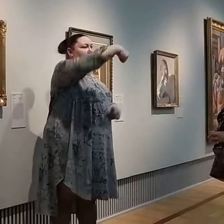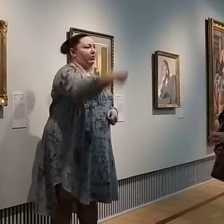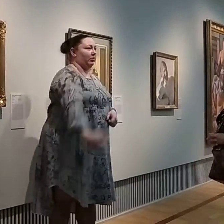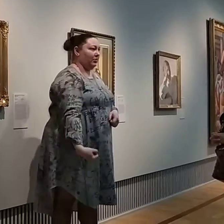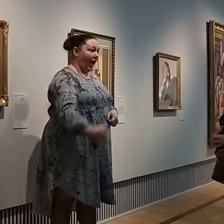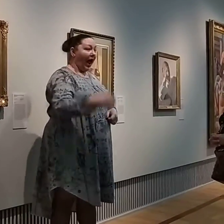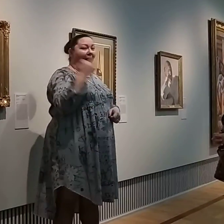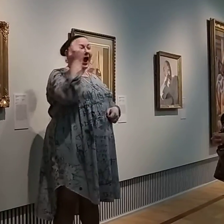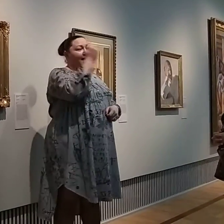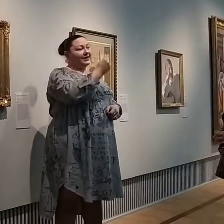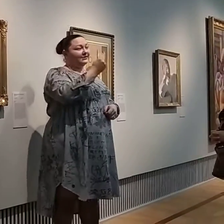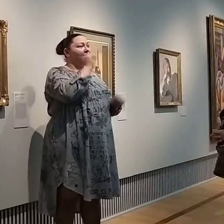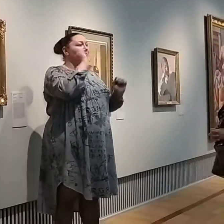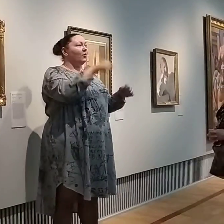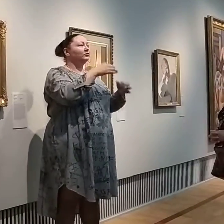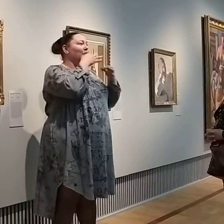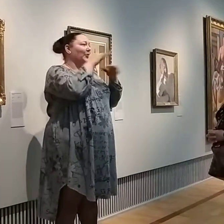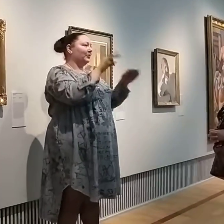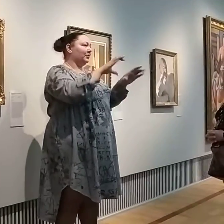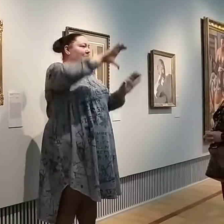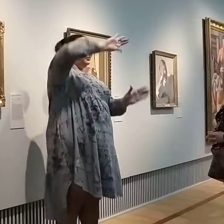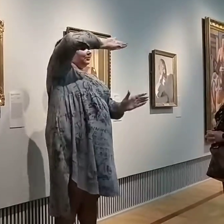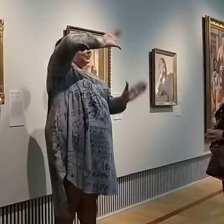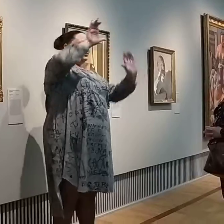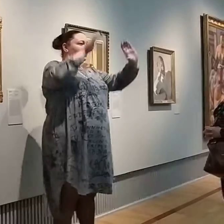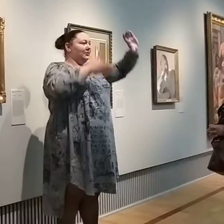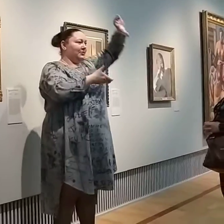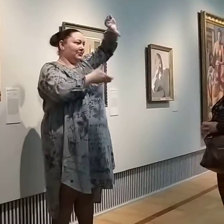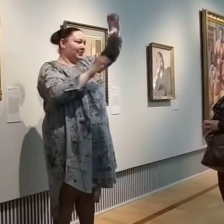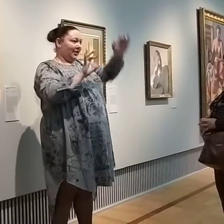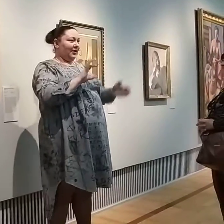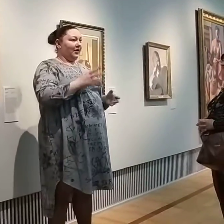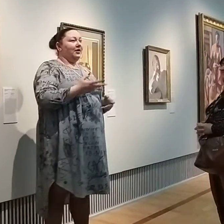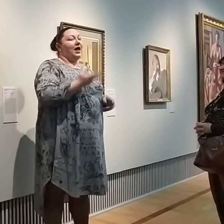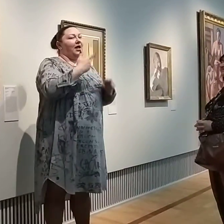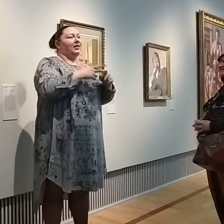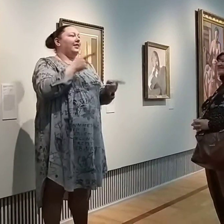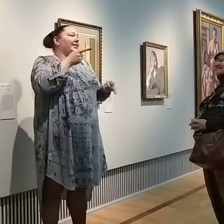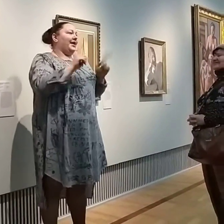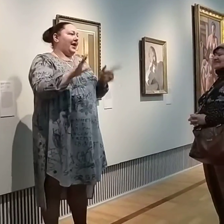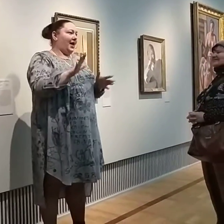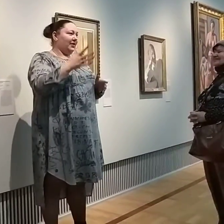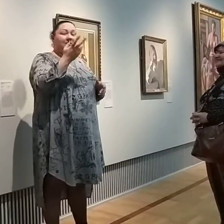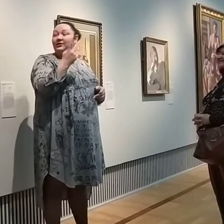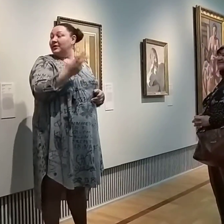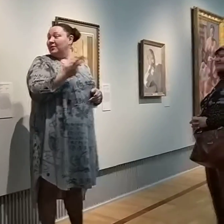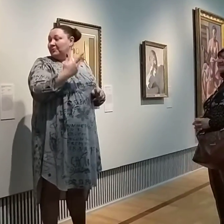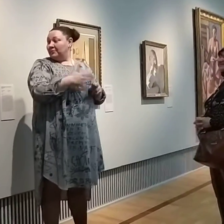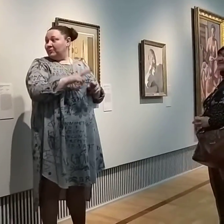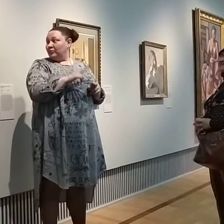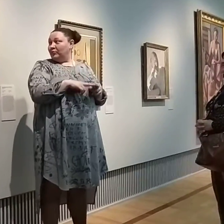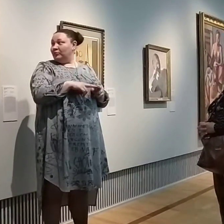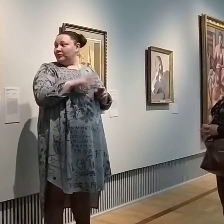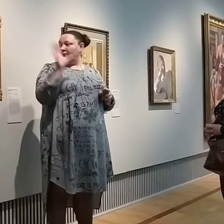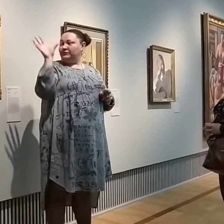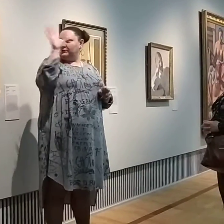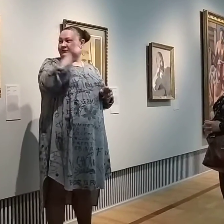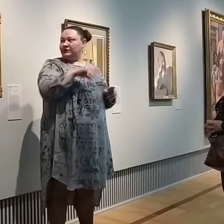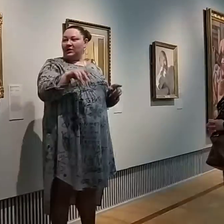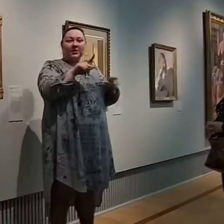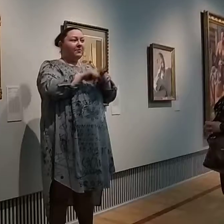полотне художник может спокойно себе это позволить. Все нереально. К тому же кажется, что все предметы, они как